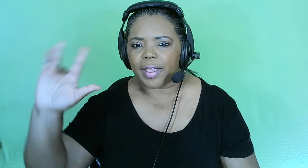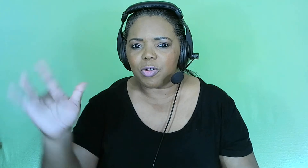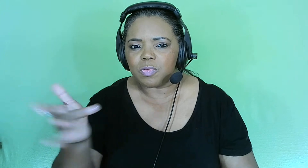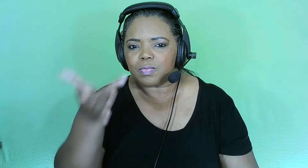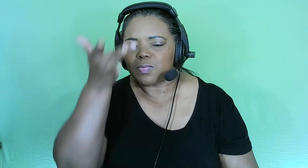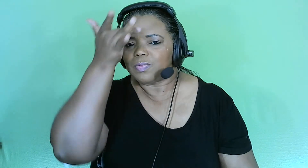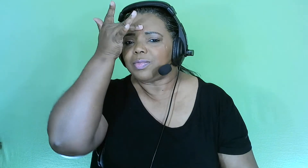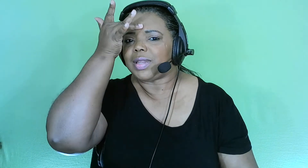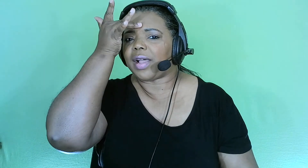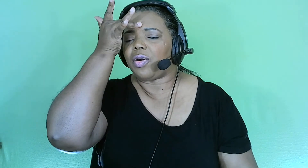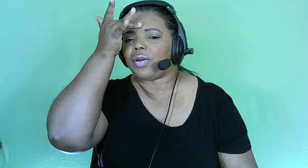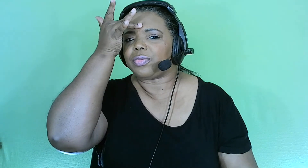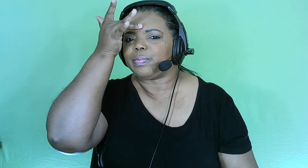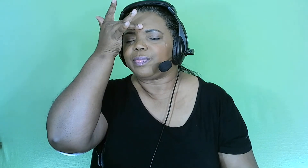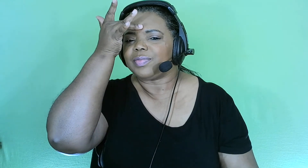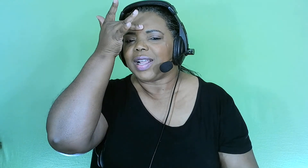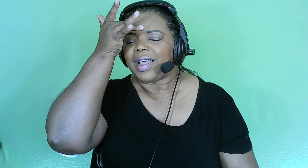eu decoro.